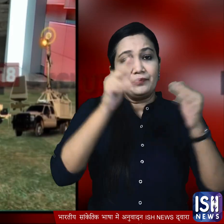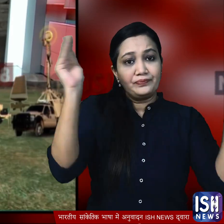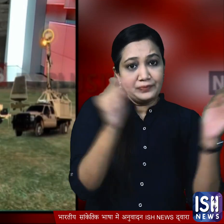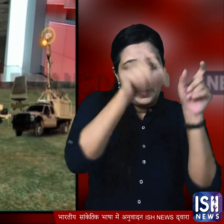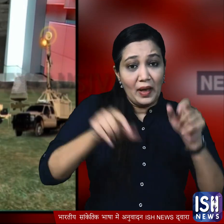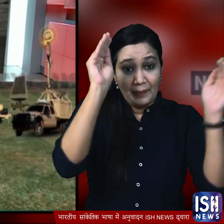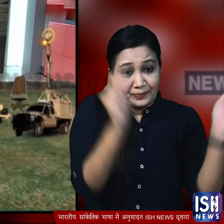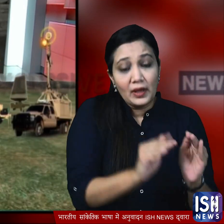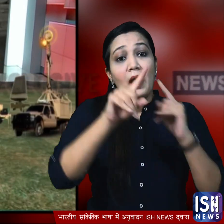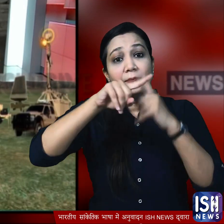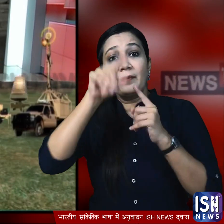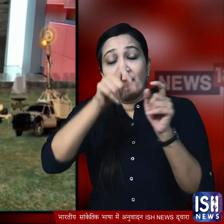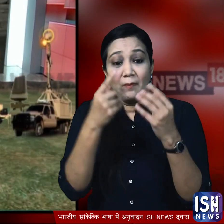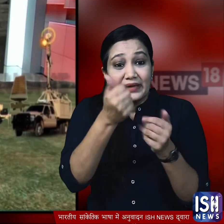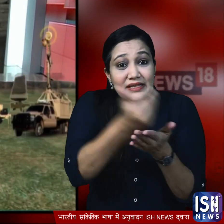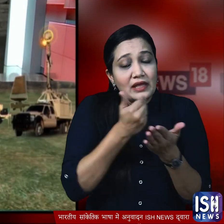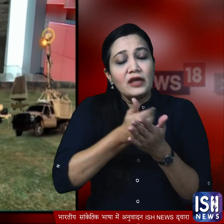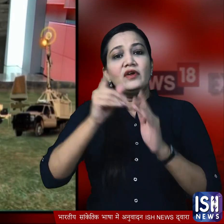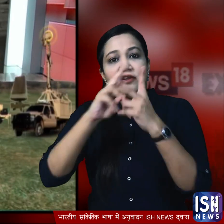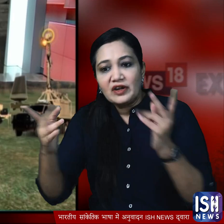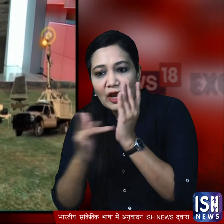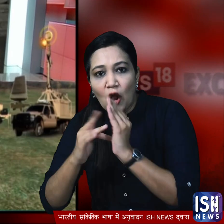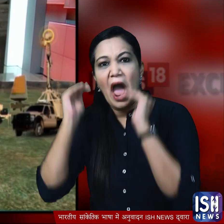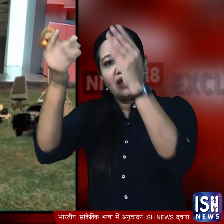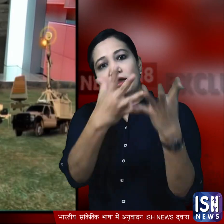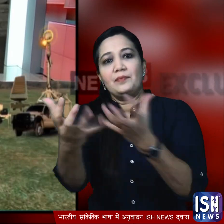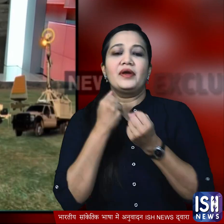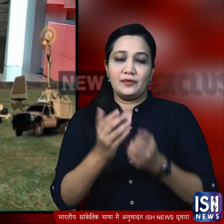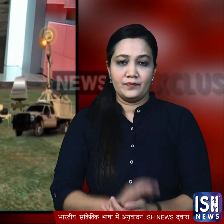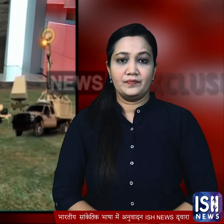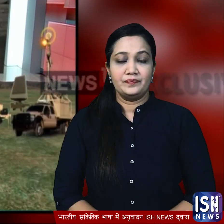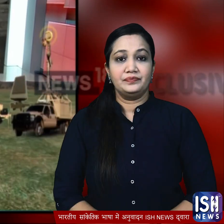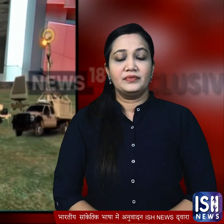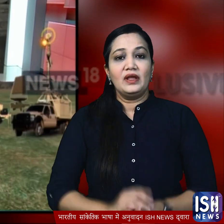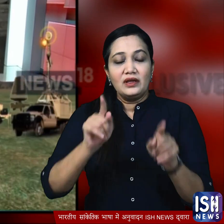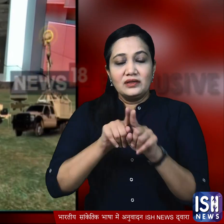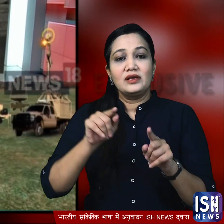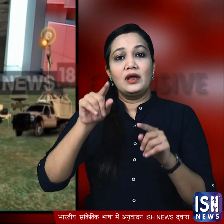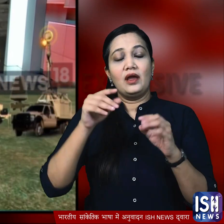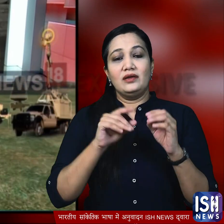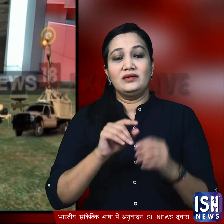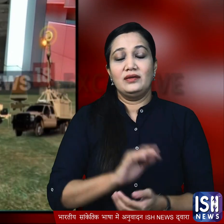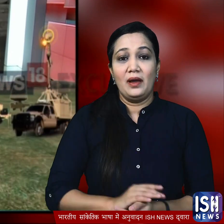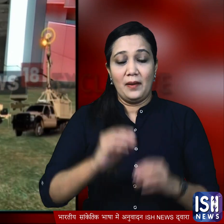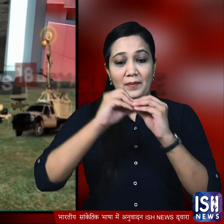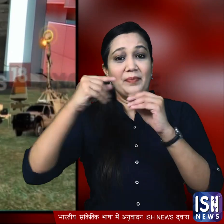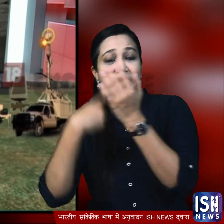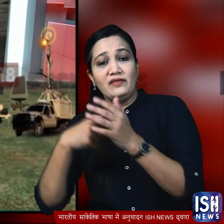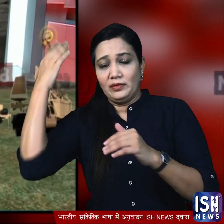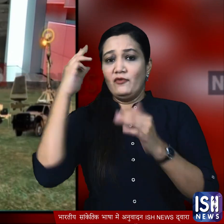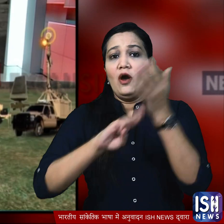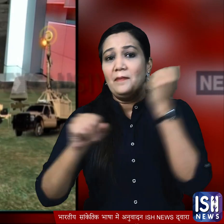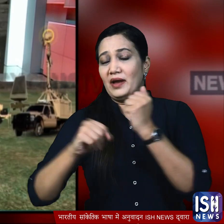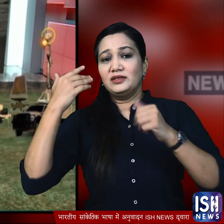इससे जो पैसा बचेगा उसका इस्तेमाल सेना को आधुनिक बनाने में किया जाएगा। इस बात की जानकारी सीडीएस बिपिन रावत ने इसी साल मार्च में